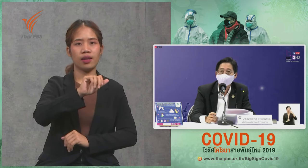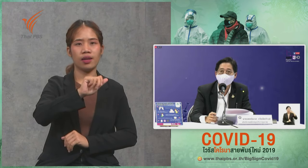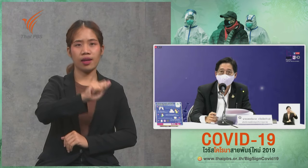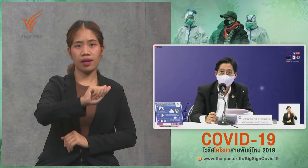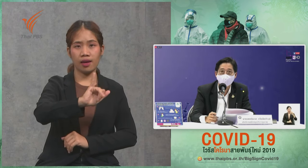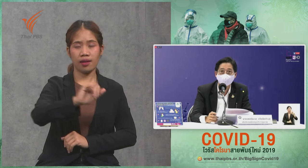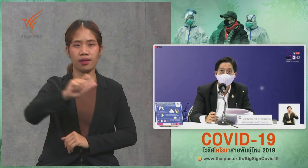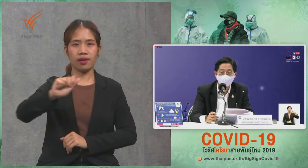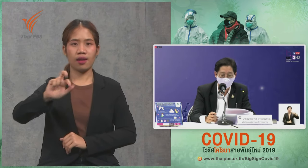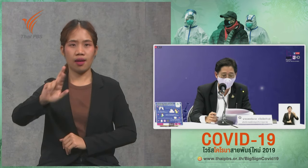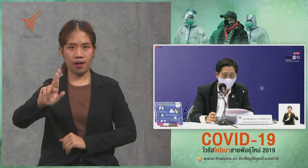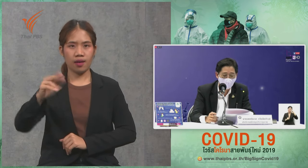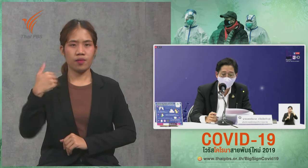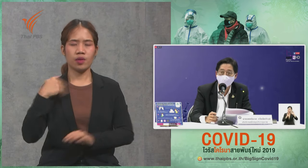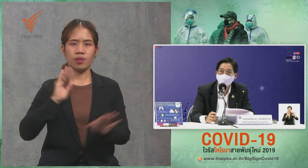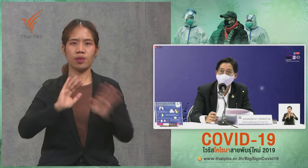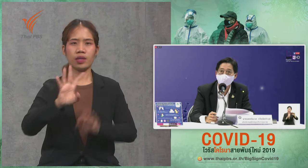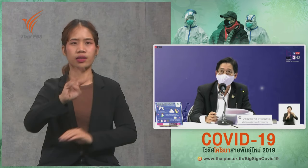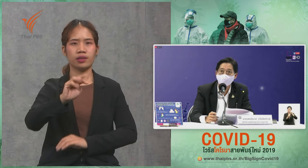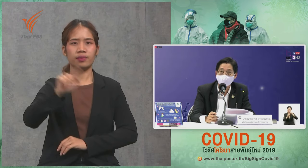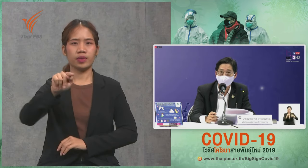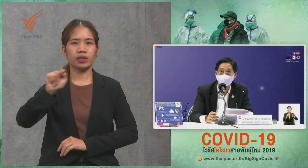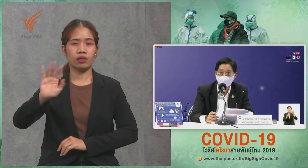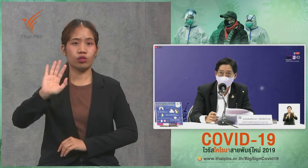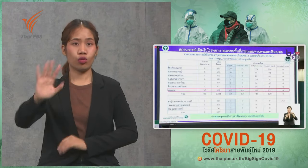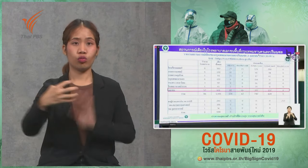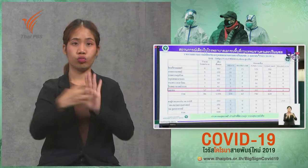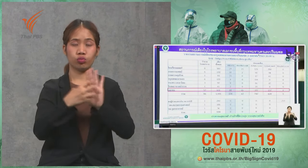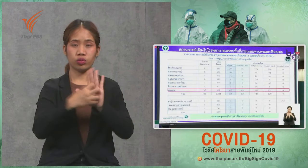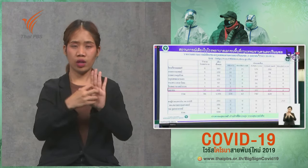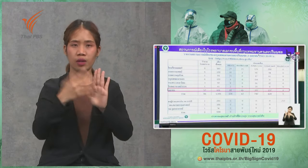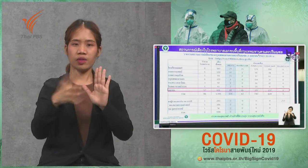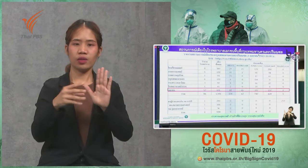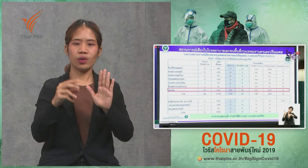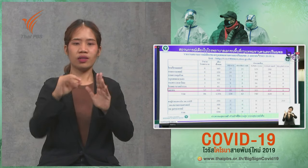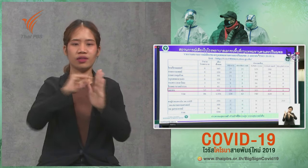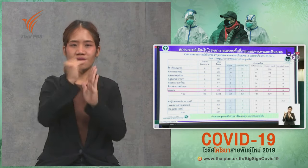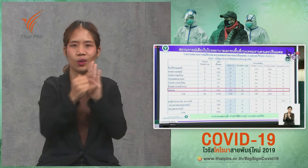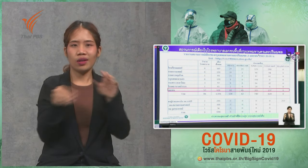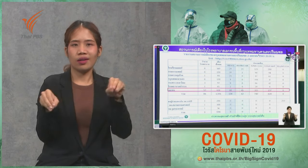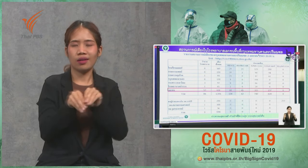Isolate นะครับคิดเป็น 40% ของเตียงในกรุงเทพและปริมณฑลนะครับ